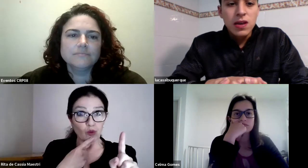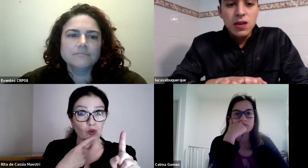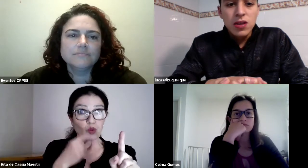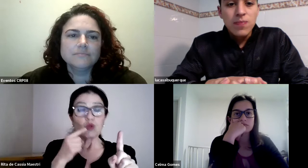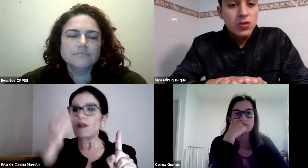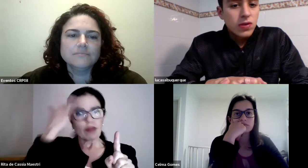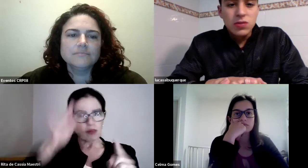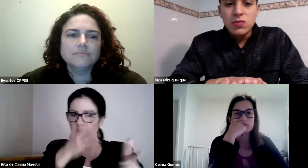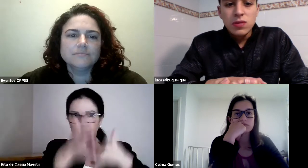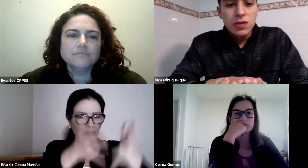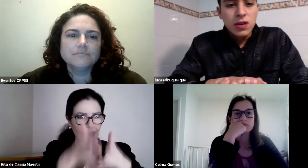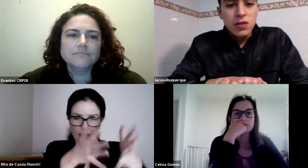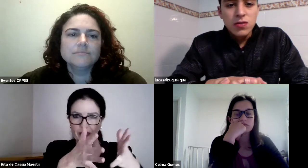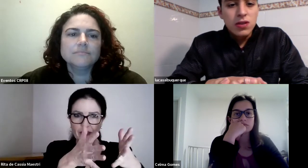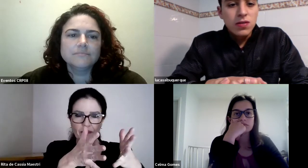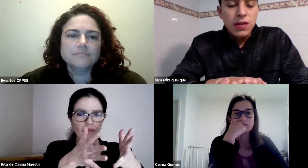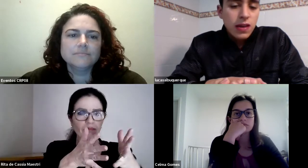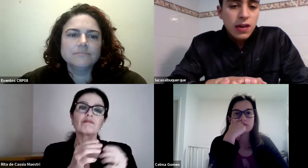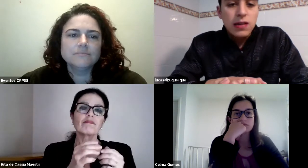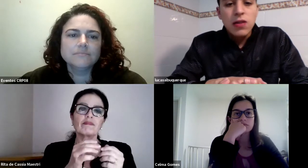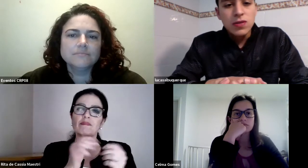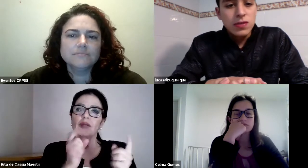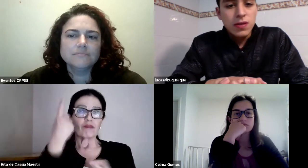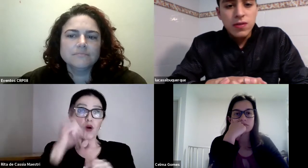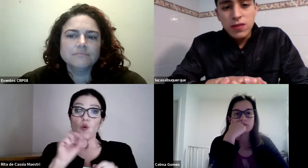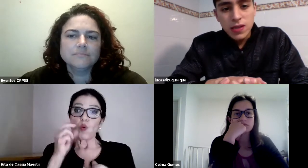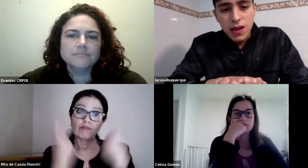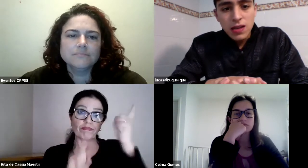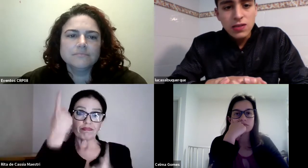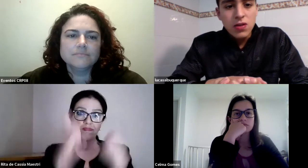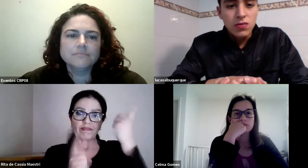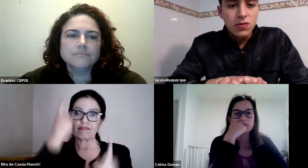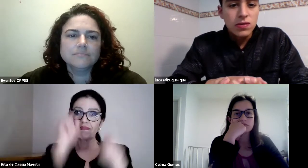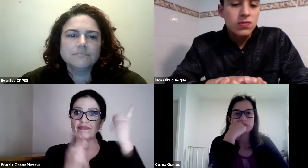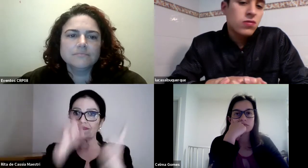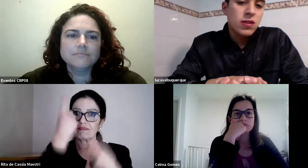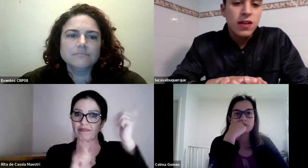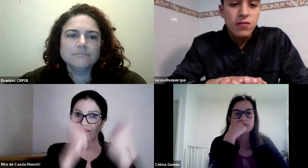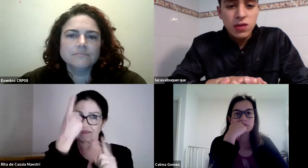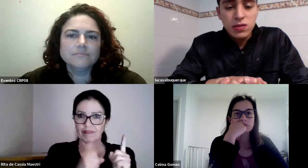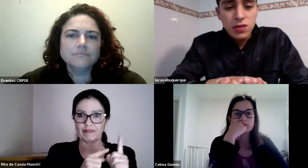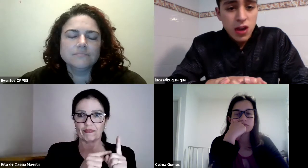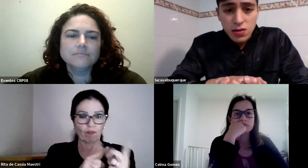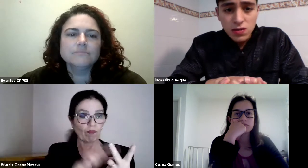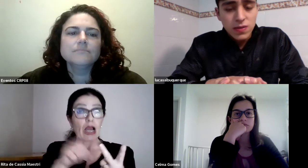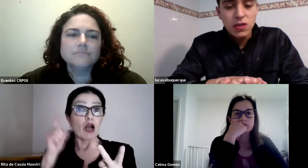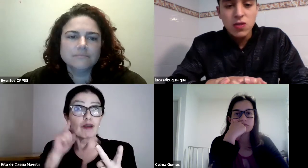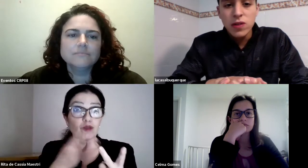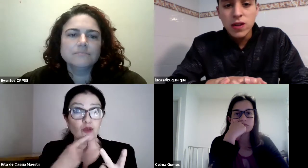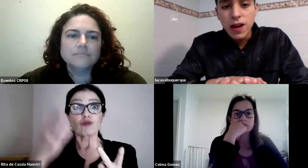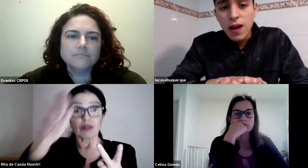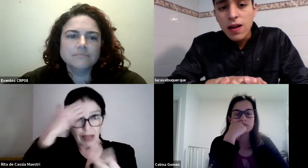tipos de pessoas surdas, no sentido de que alguns não sabiam língua de sinais, outros utilizavam gestos para